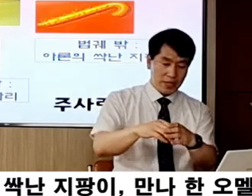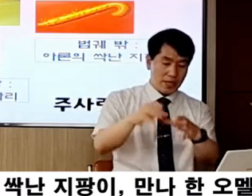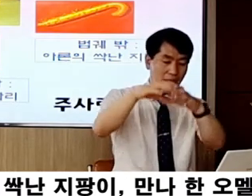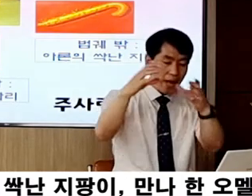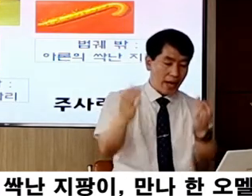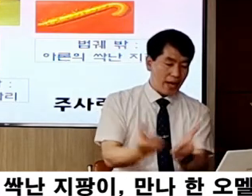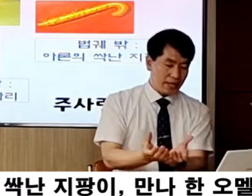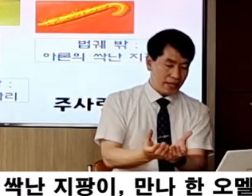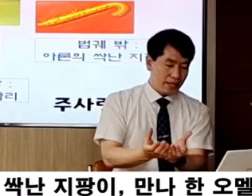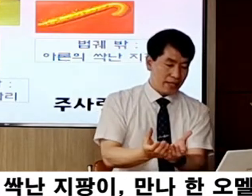담긴 항아리,